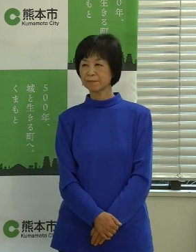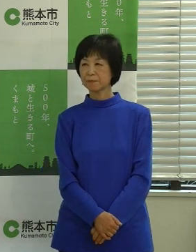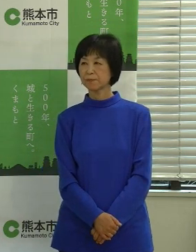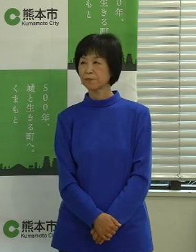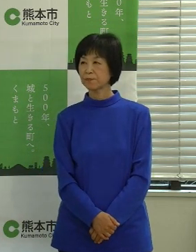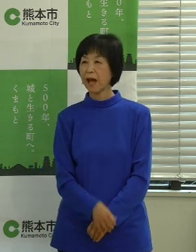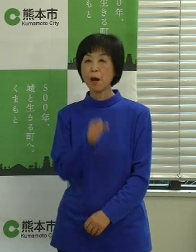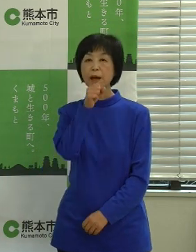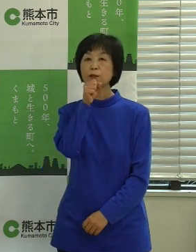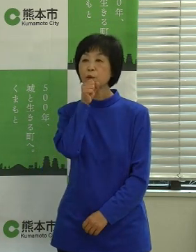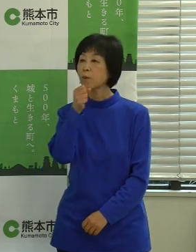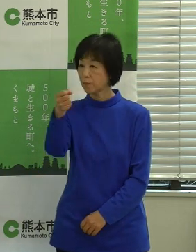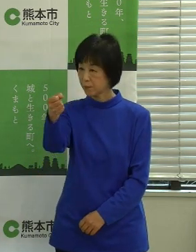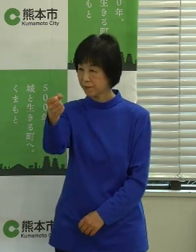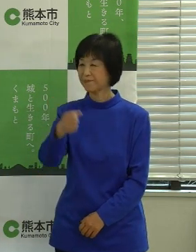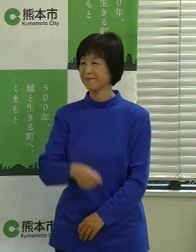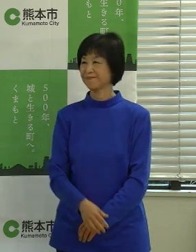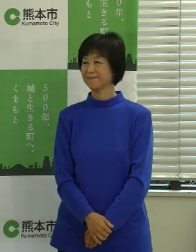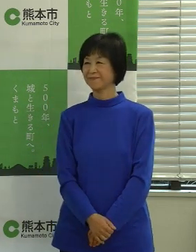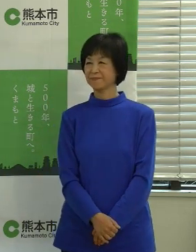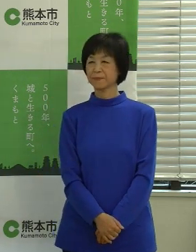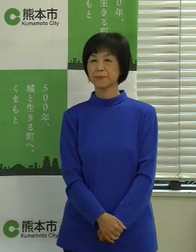とじゃあマイクを持ってて、 すいません、